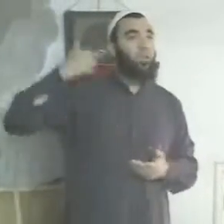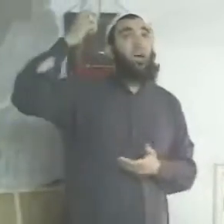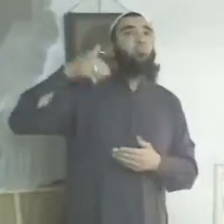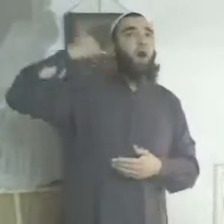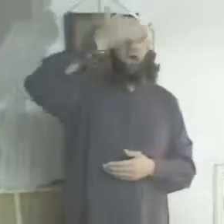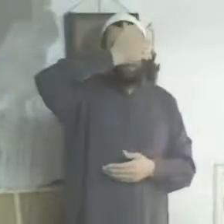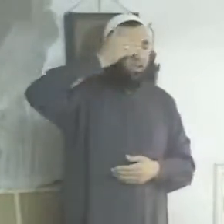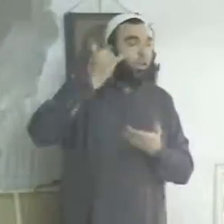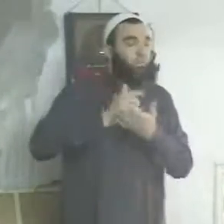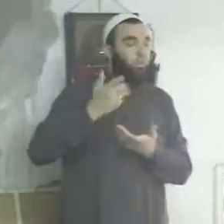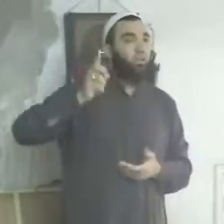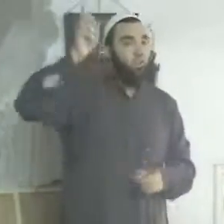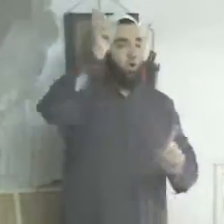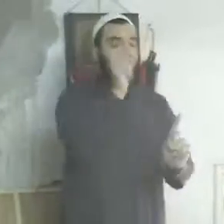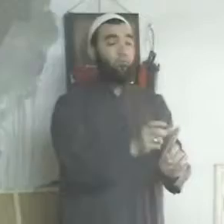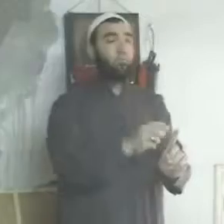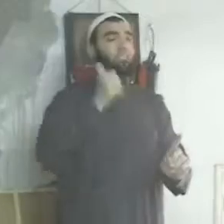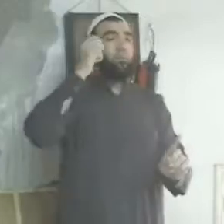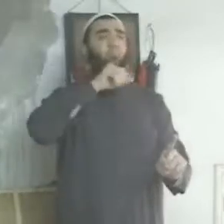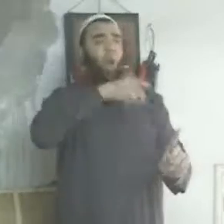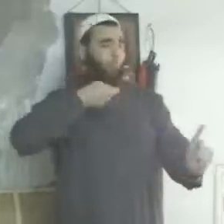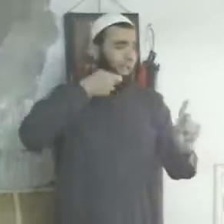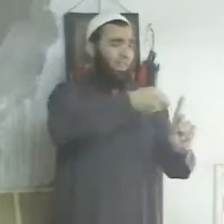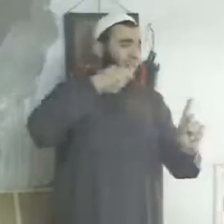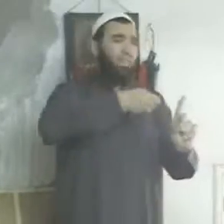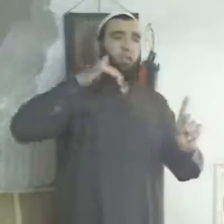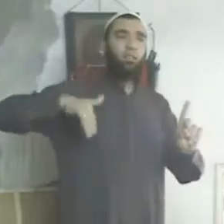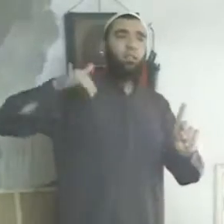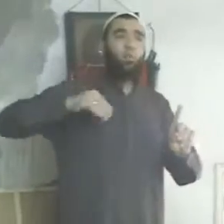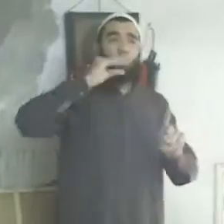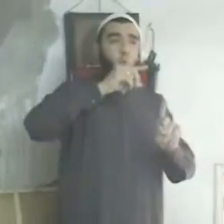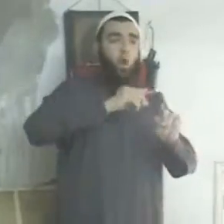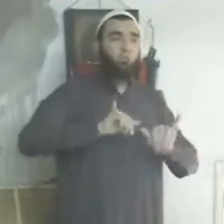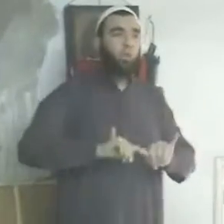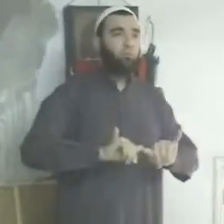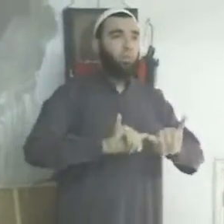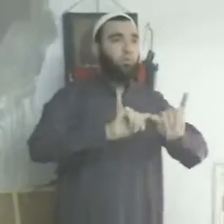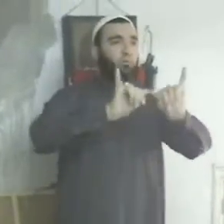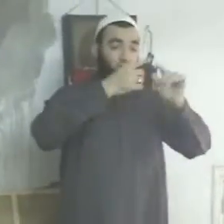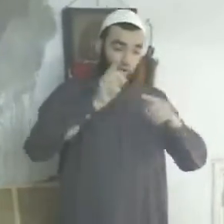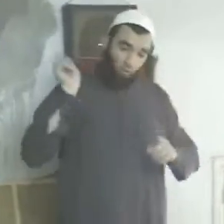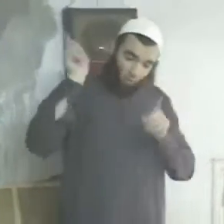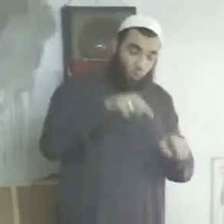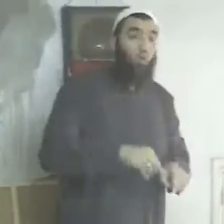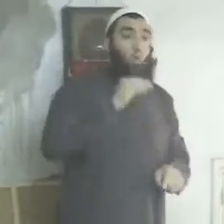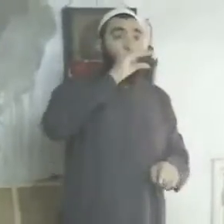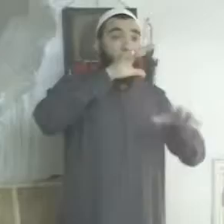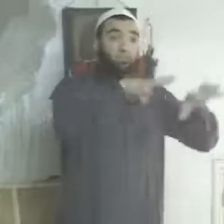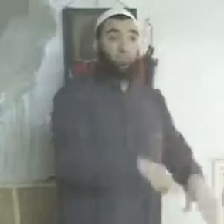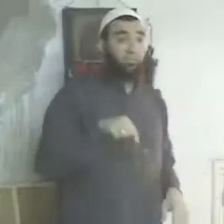لحافظون. ومن ثم فليس لنا إلا أن نقول لهؤلاء الذين يزعمون أن القرآن وما